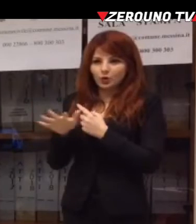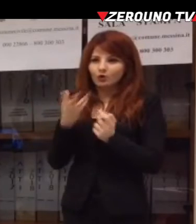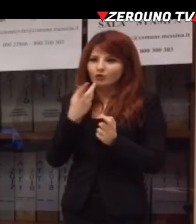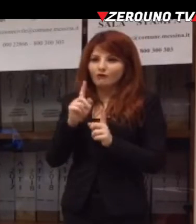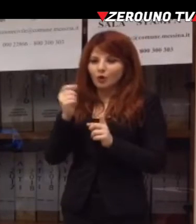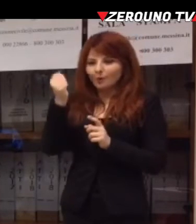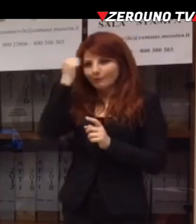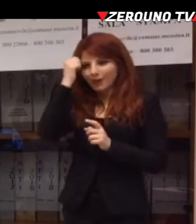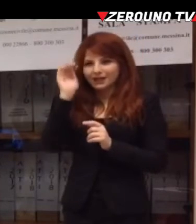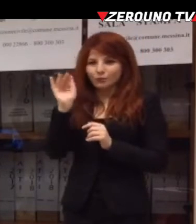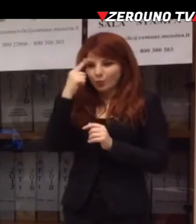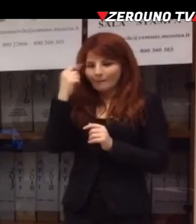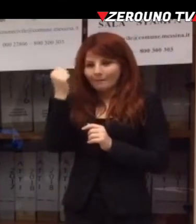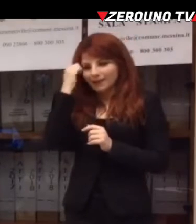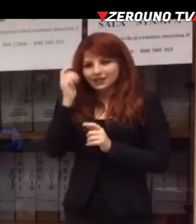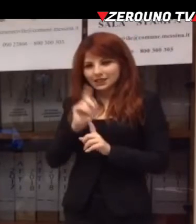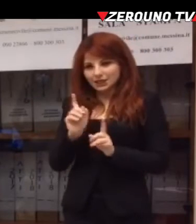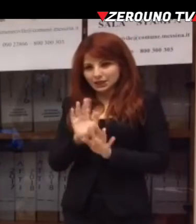e ritornerò